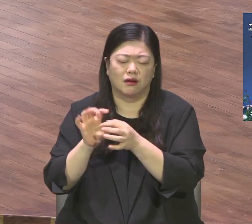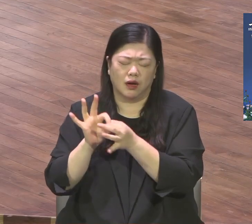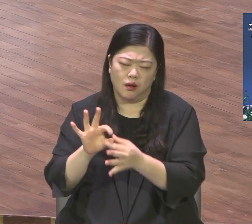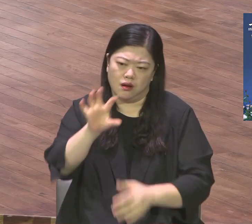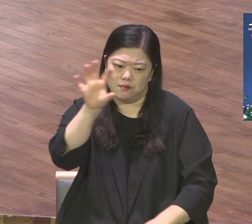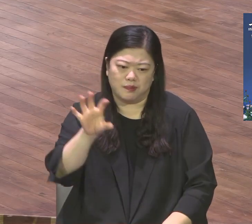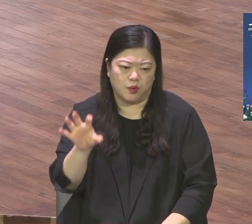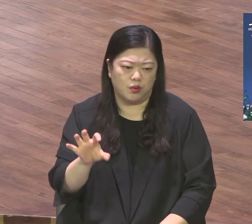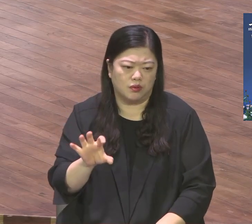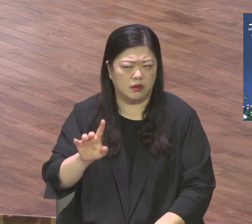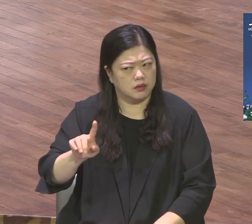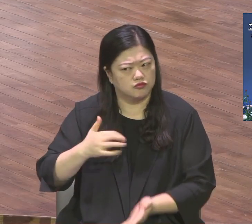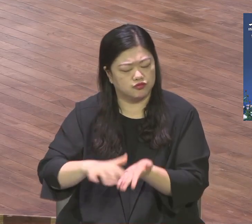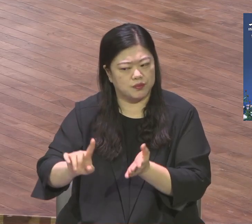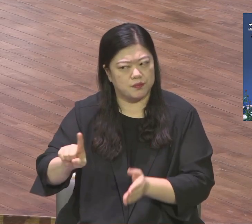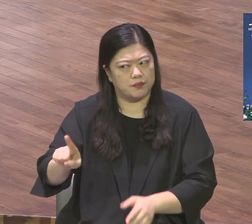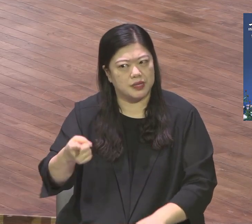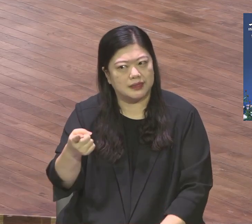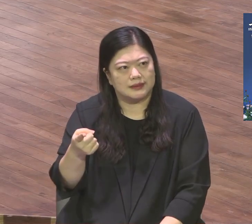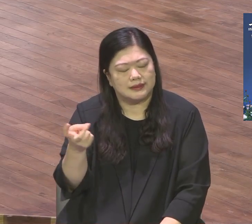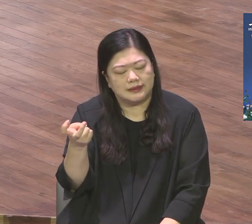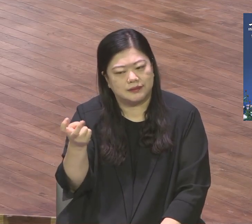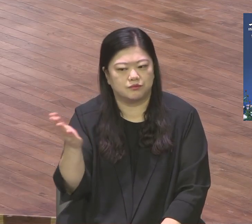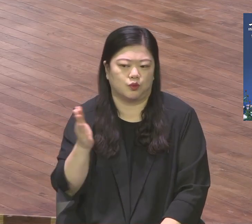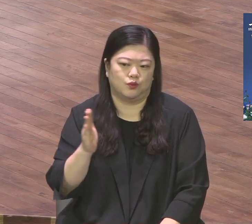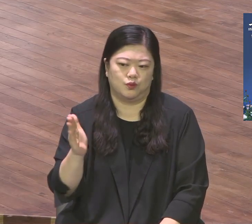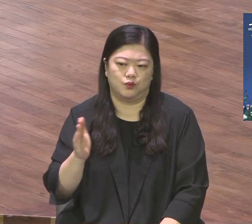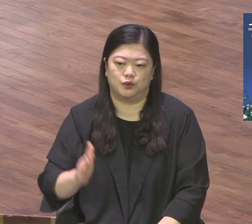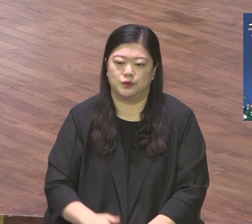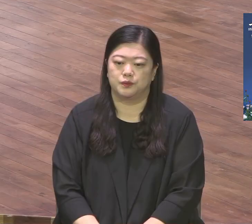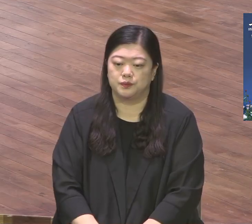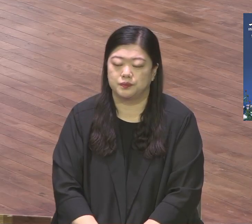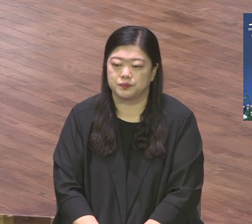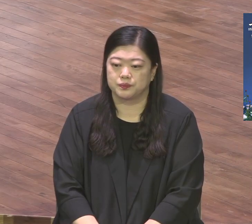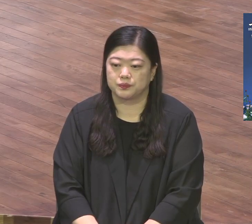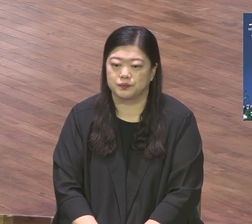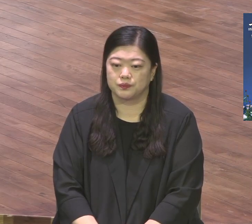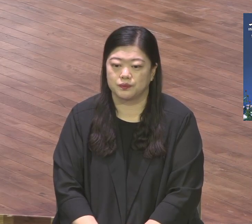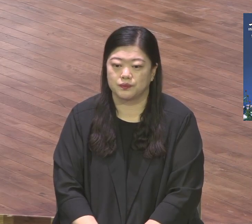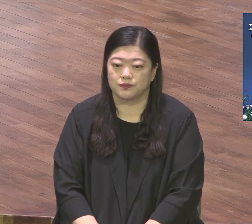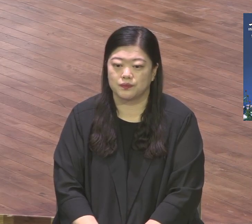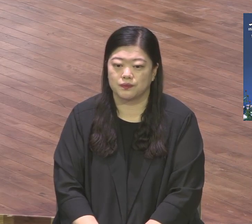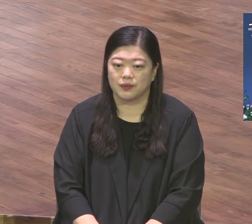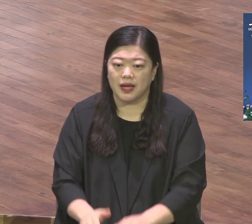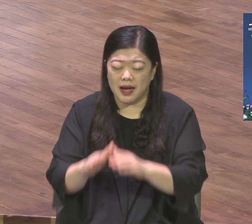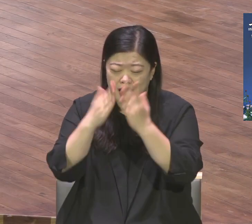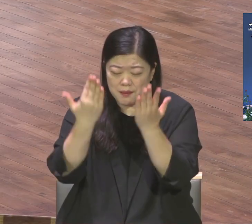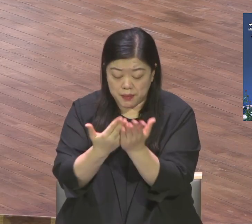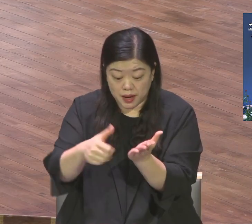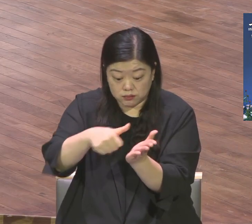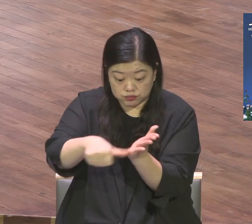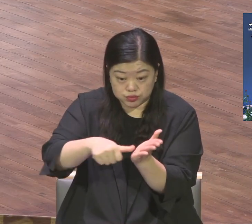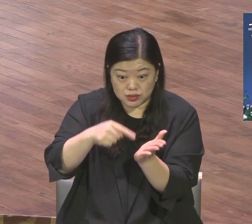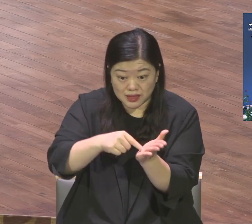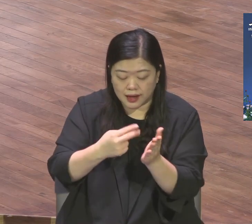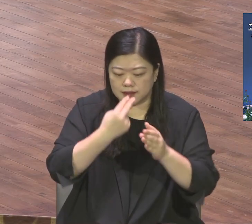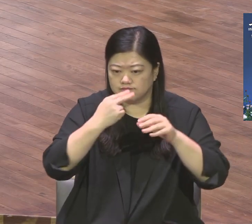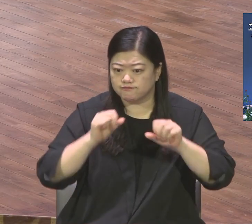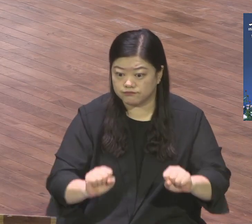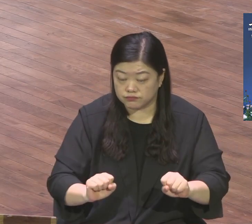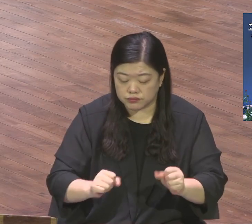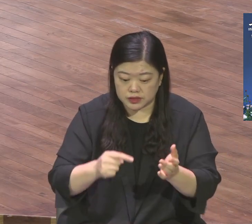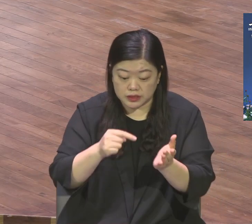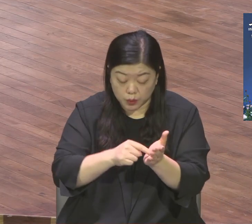기초를 말하는데 다시 말해서 예수 그리스도가 뭐야? 만물의 근원이고 만물의 근원이고 그